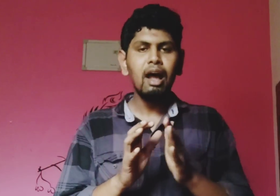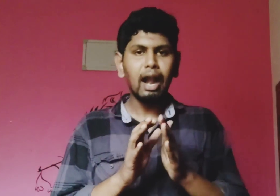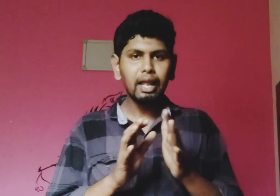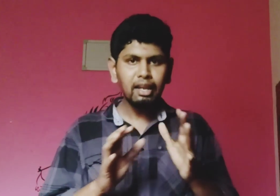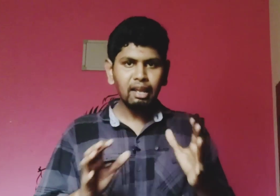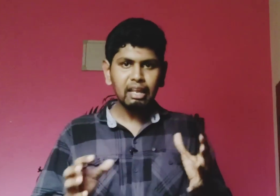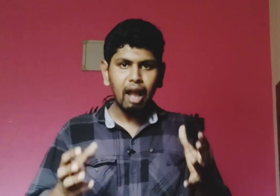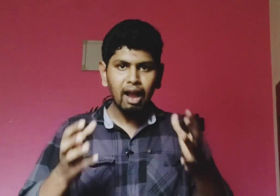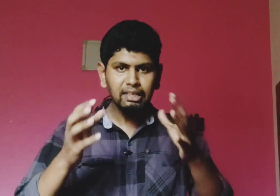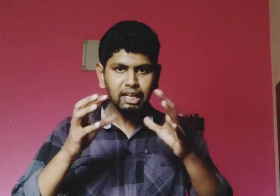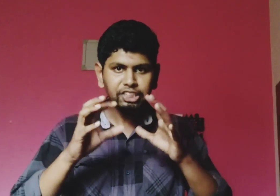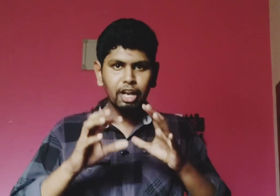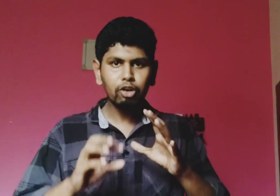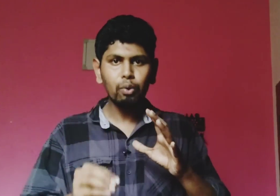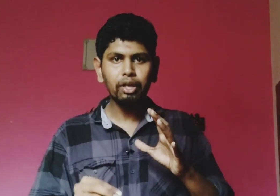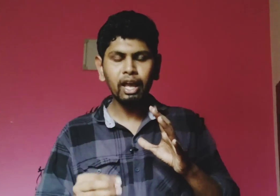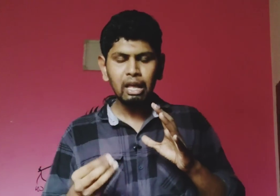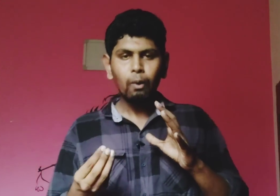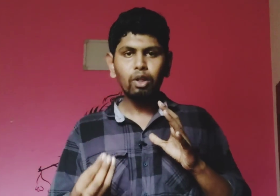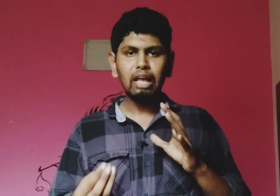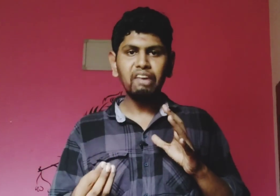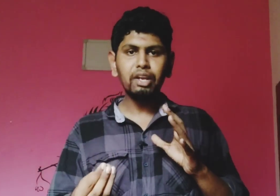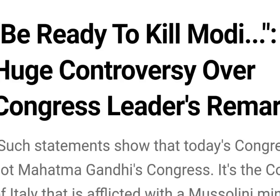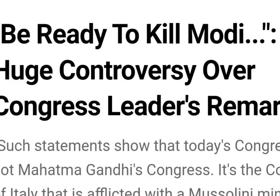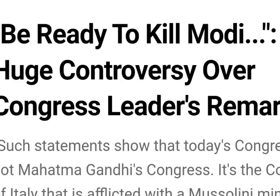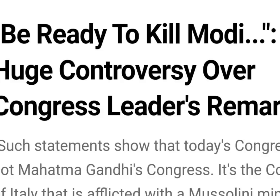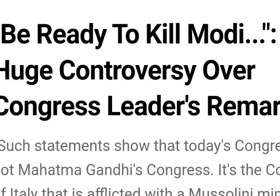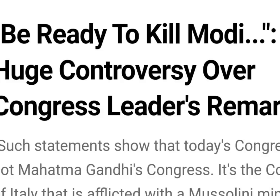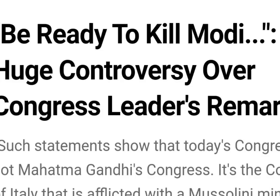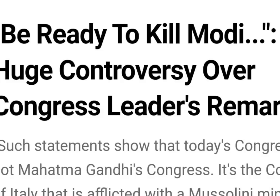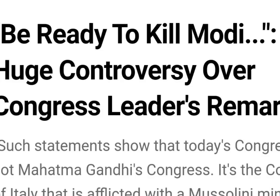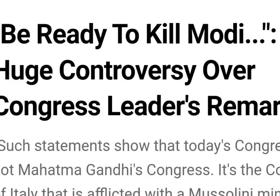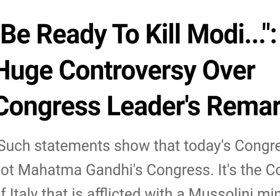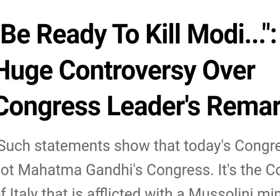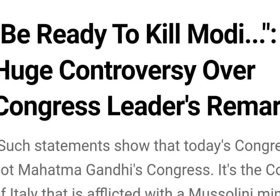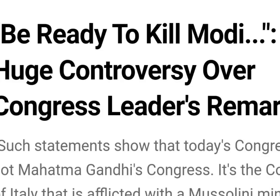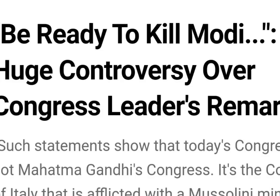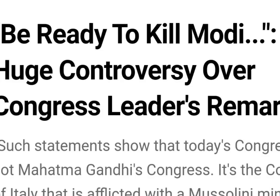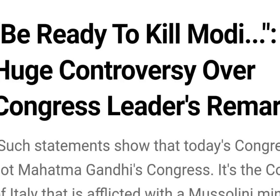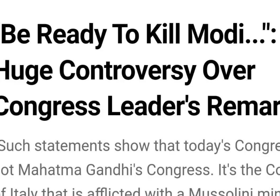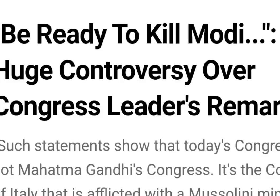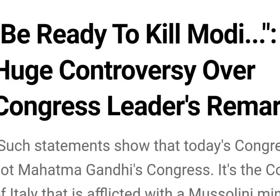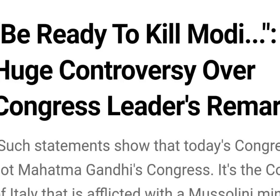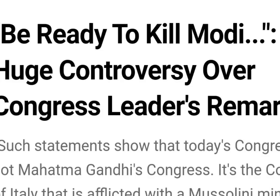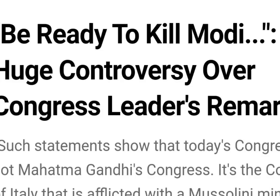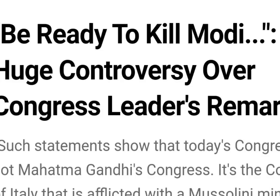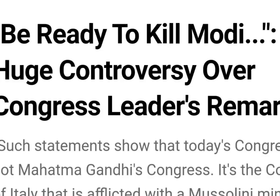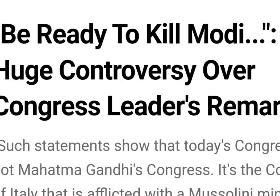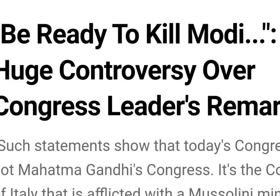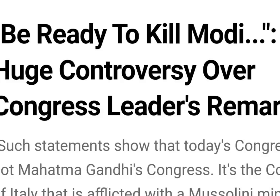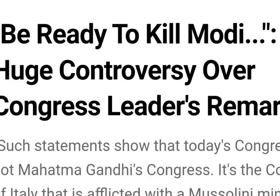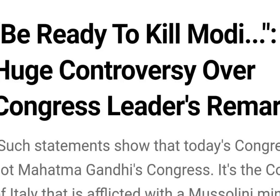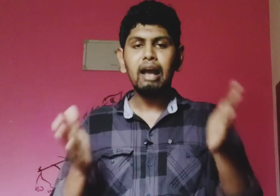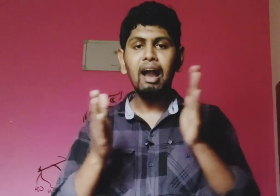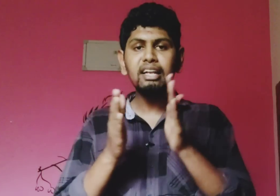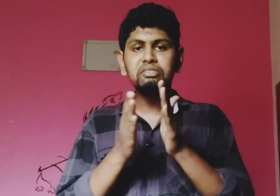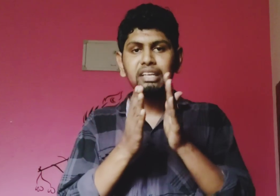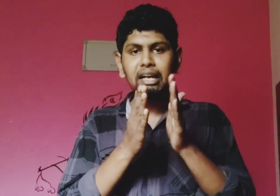ஆனால் இன்னைக்கு காங்கிரஸ் கட்சியில் இருக்கக்கூடிய ஒரு தலைவர் மோடியை வந்து கொள்ளுங்க, பிரதமரை கொள்ளுங்க அப்படிங்கிற பேசுகிற அளவுக்கு காங்கிரஸ் வந்து